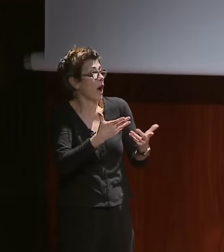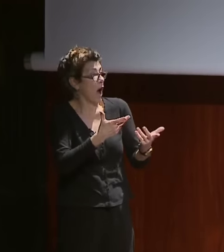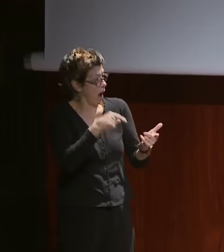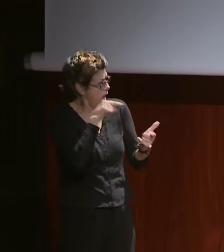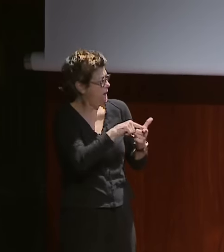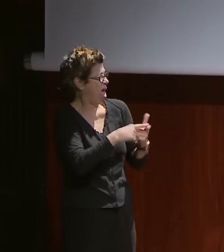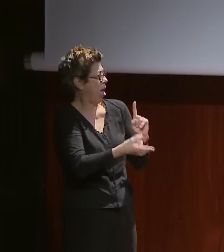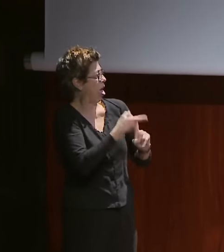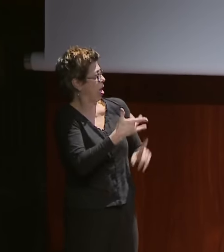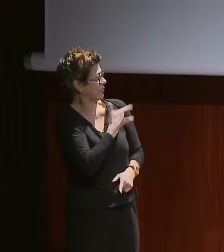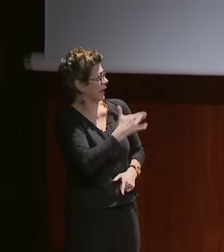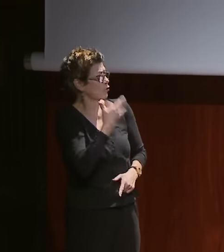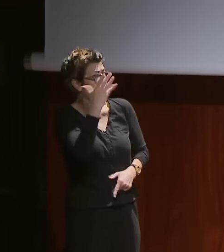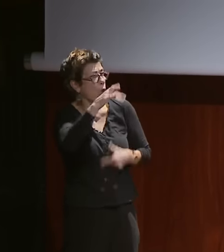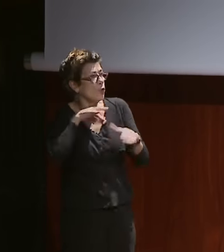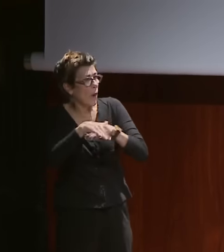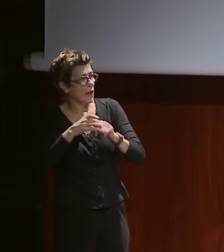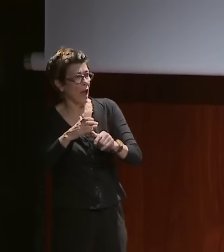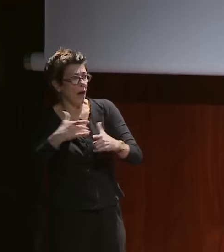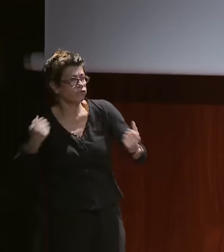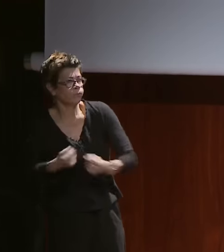pas ?